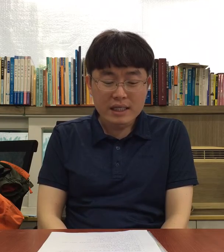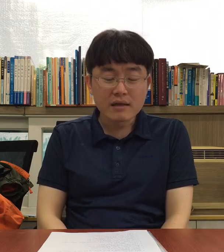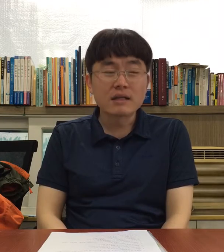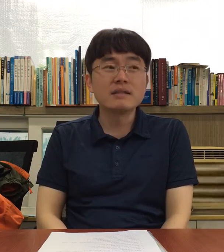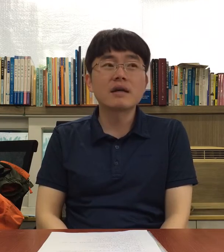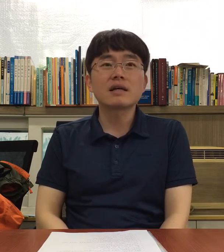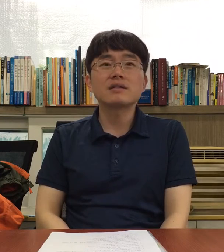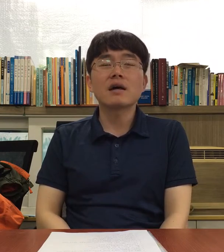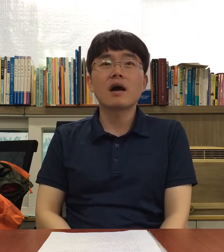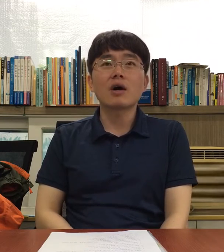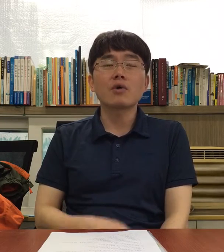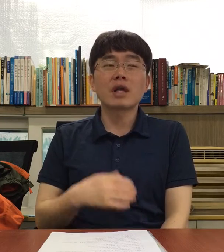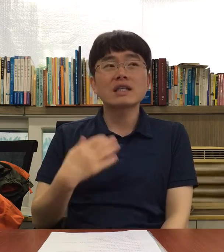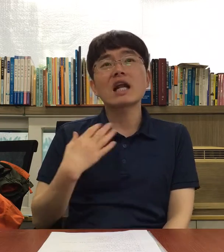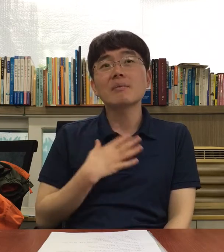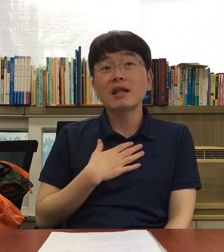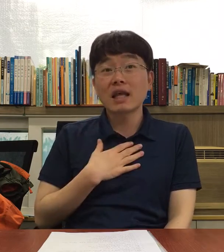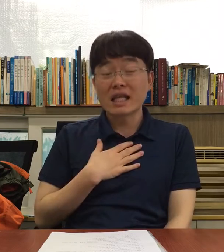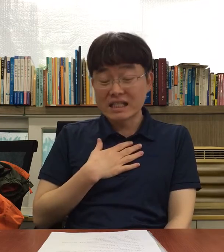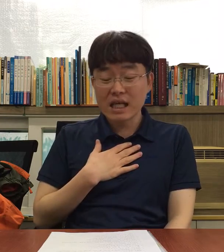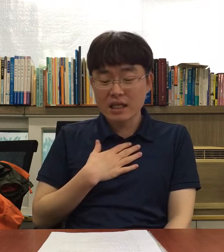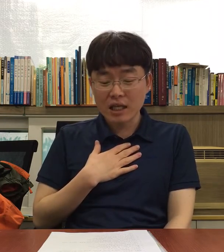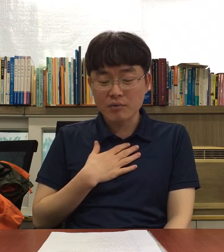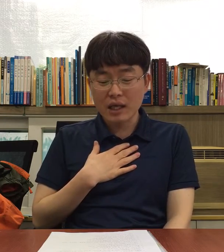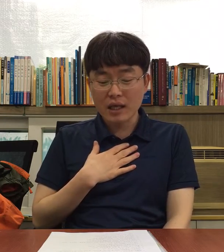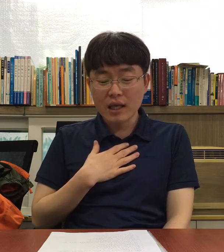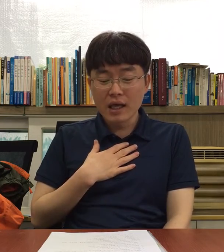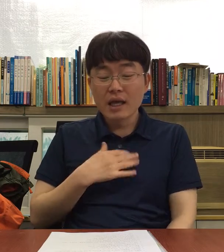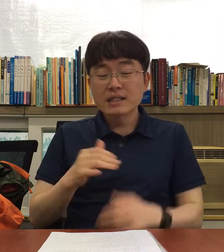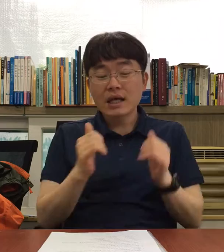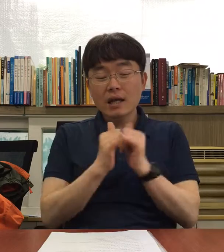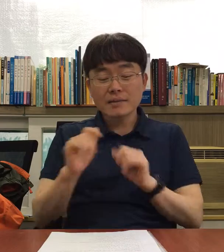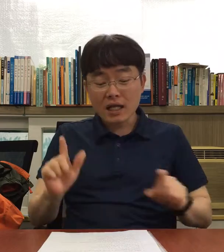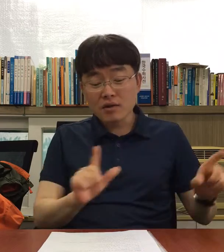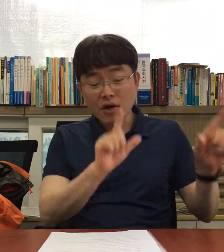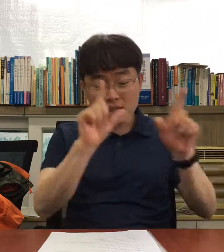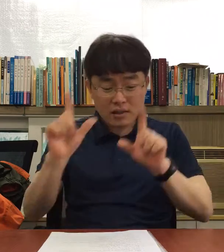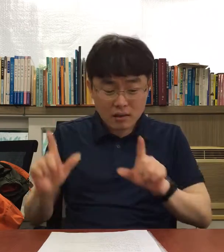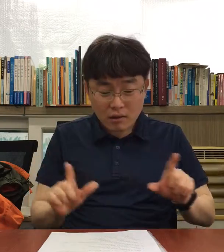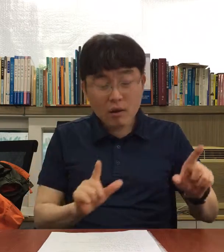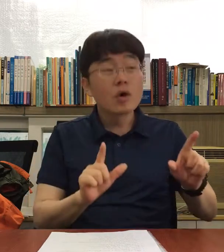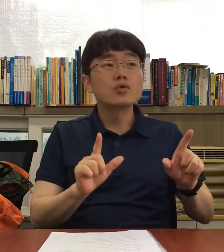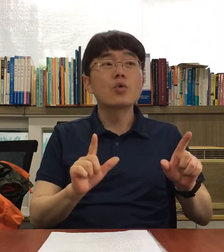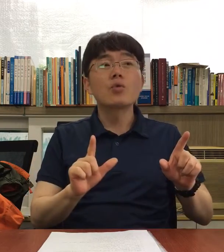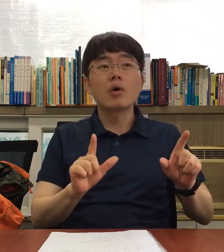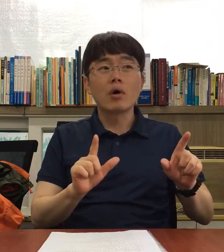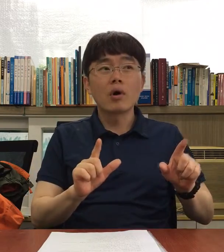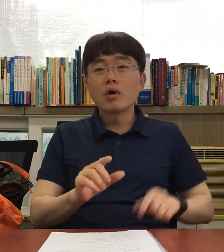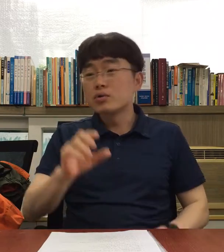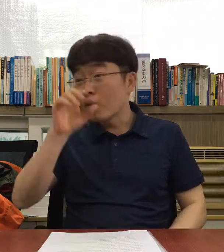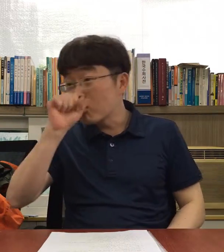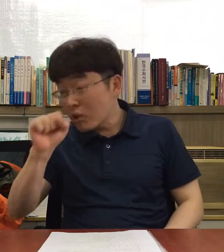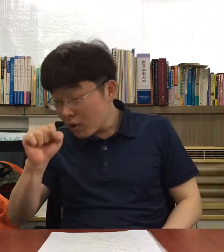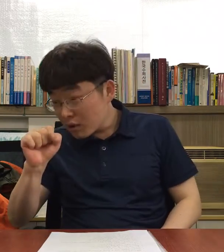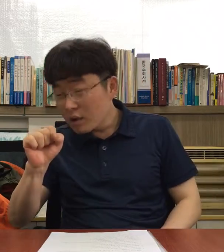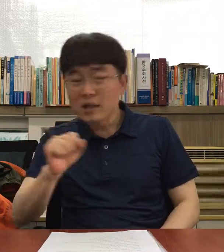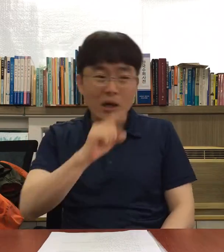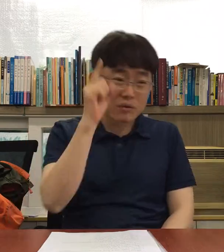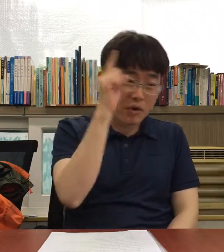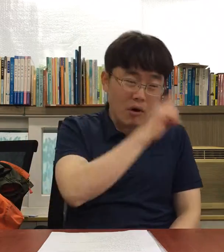이거 인생 자체가 갖고 있는 게 사람한테 인생이기 때문에 사람 사는 거에는 좋은 거, 나쁜 거